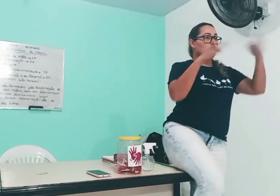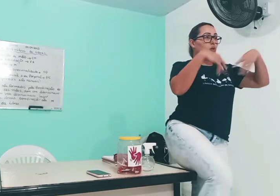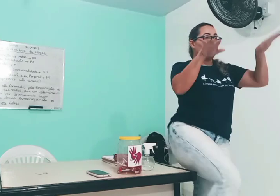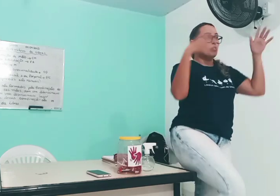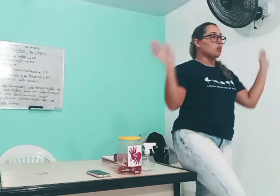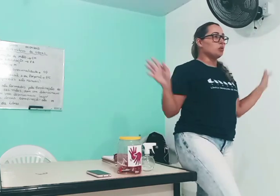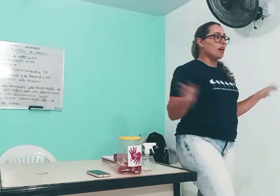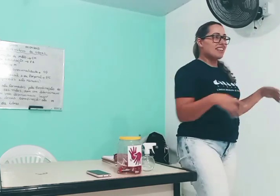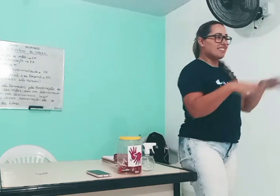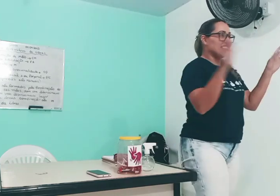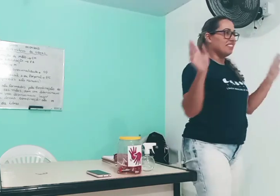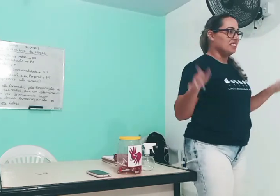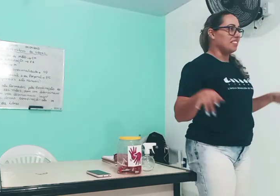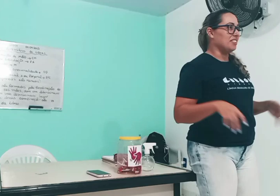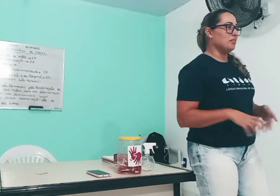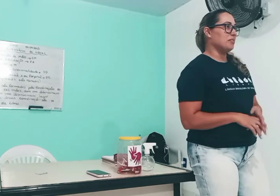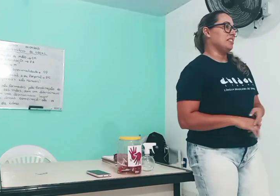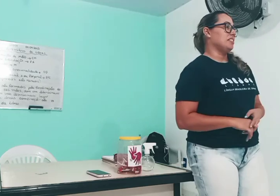todo mundo é assim, entendeu?